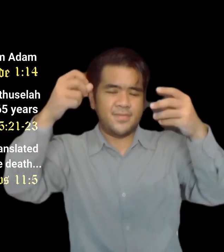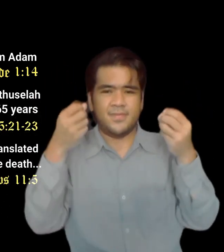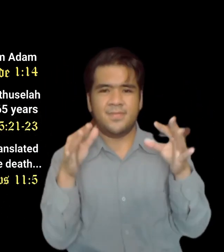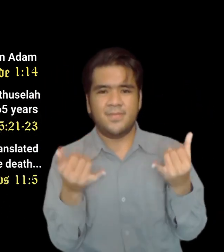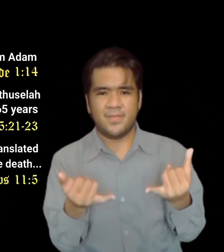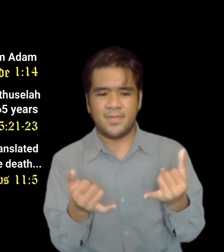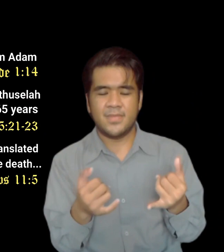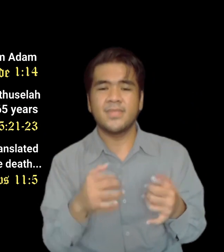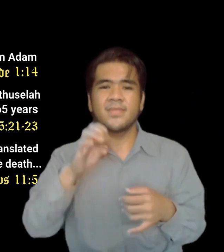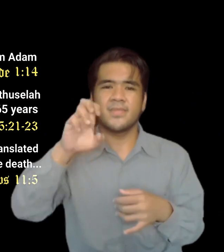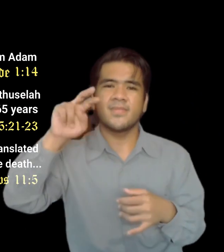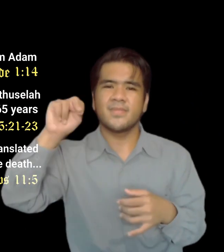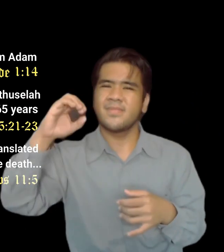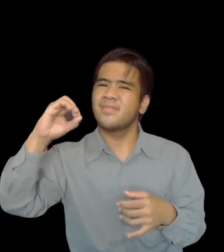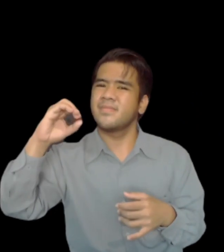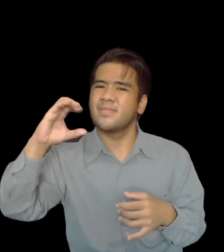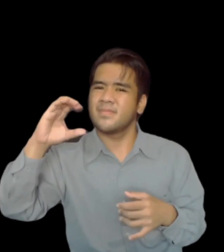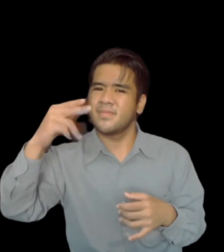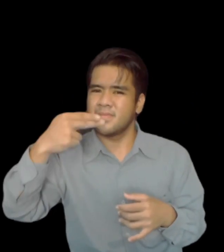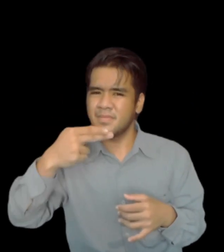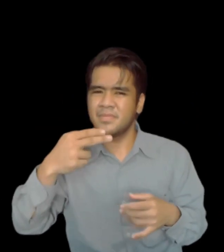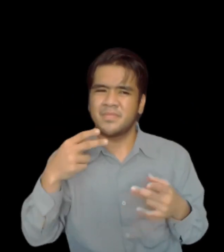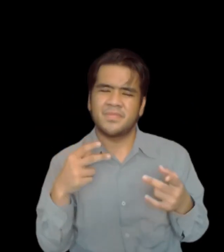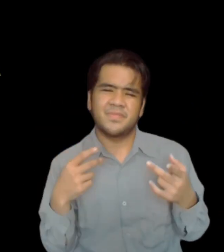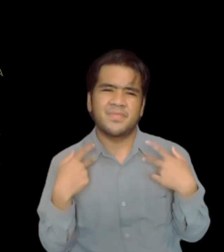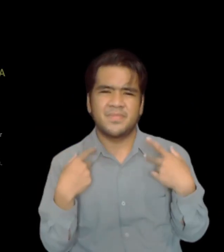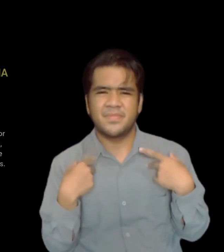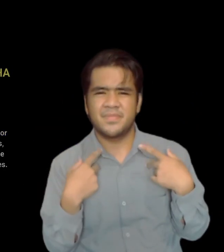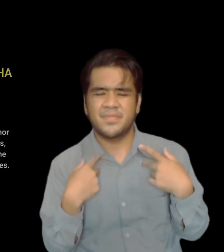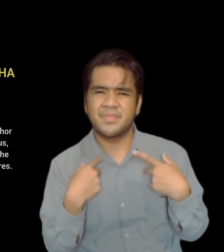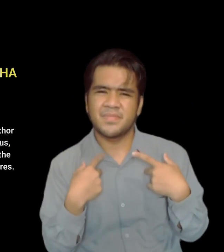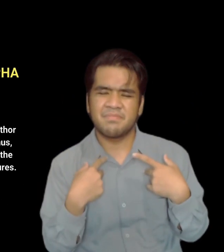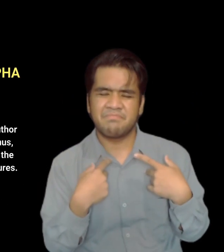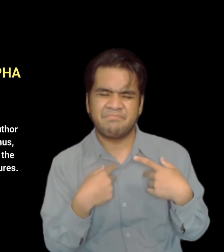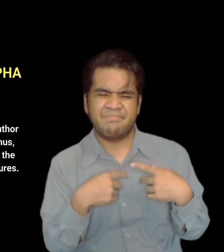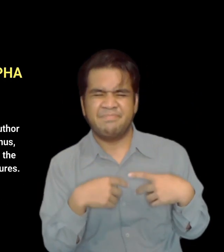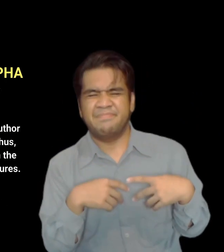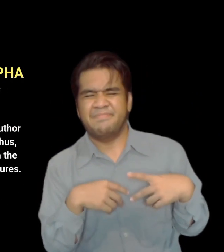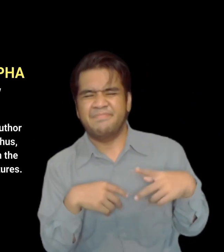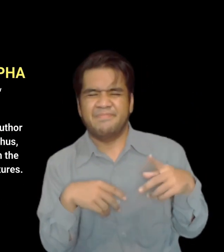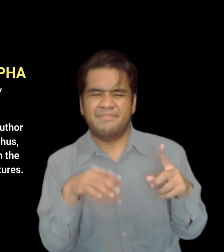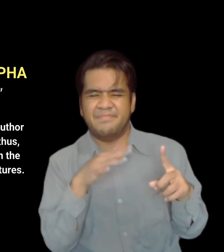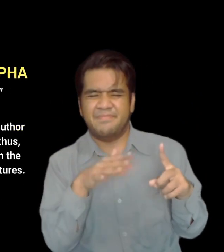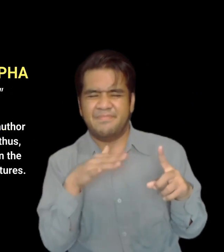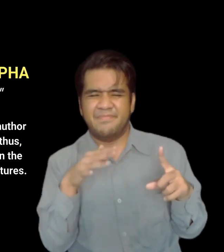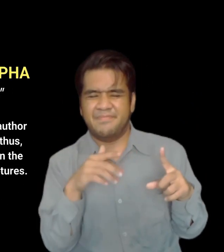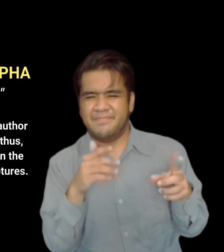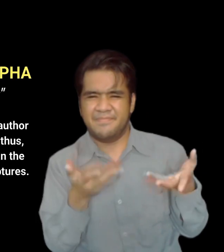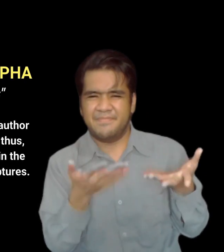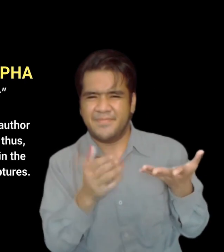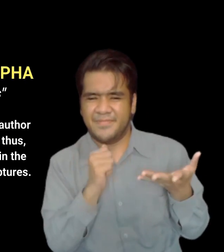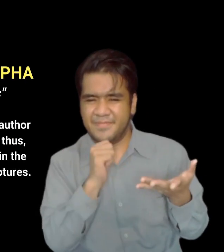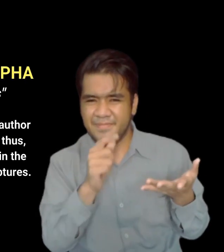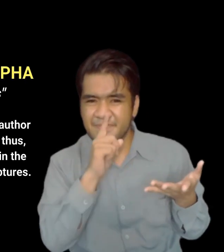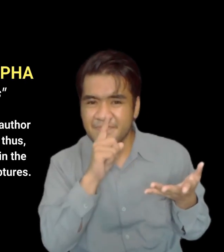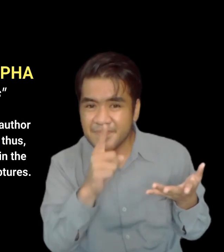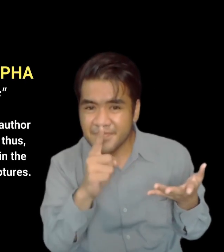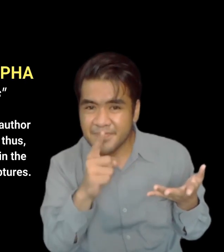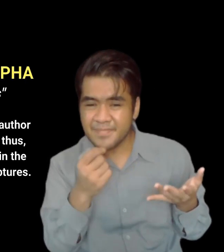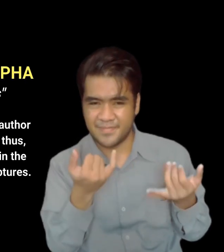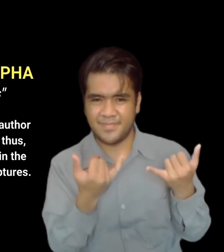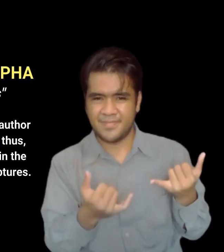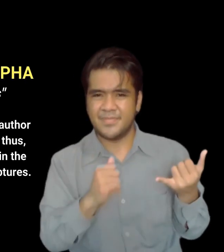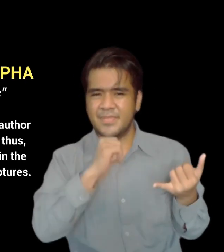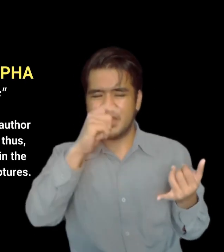nakita sapagkat kinuha na siya ng Diyos. Kaya ang Book of Enoch ay tinuturing na pseudepigrapha o isang aklat na kaduda-duda ang origin